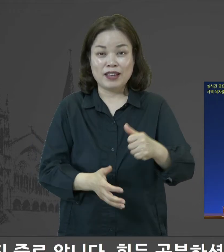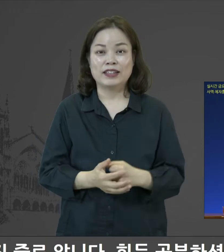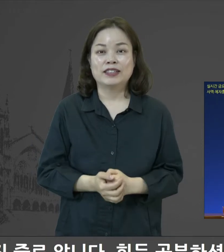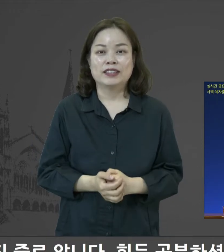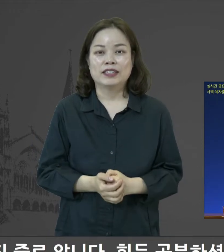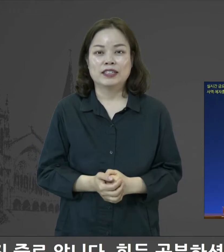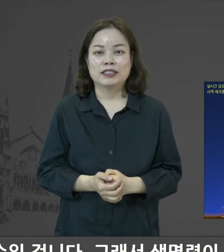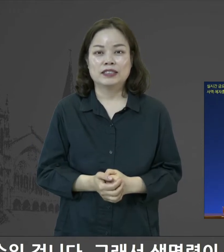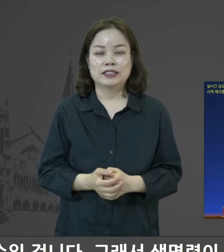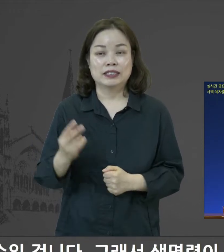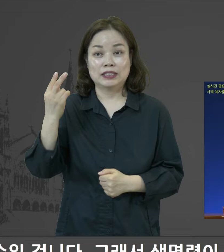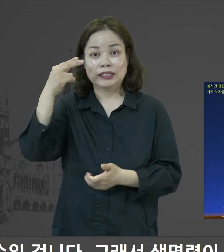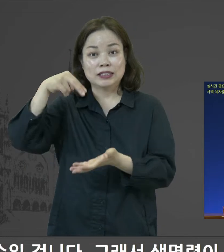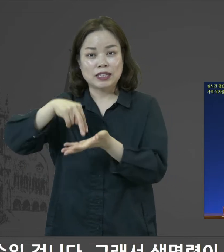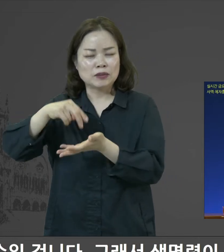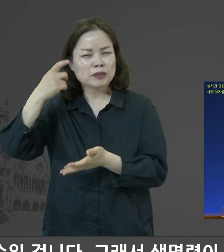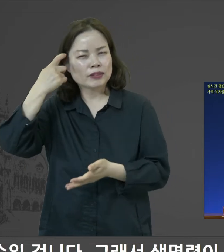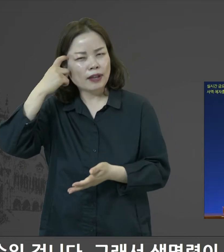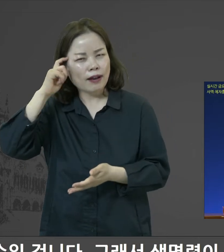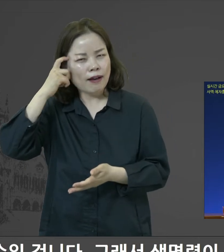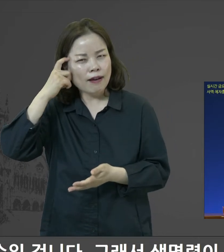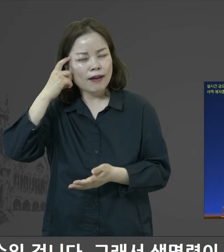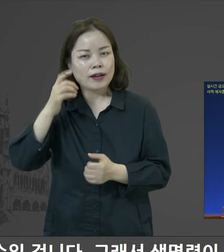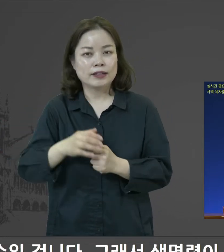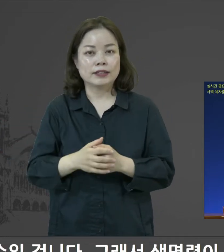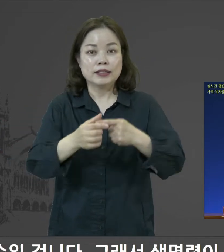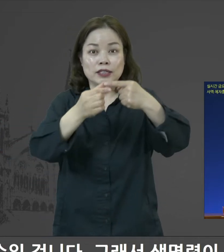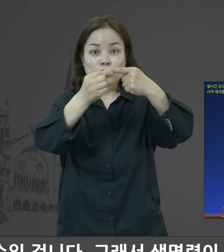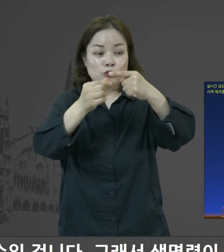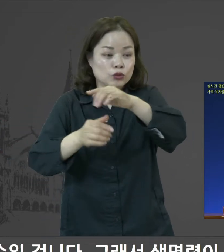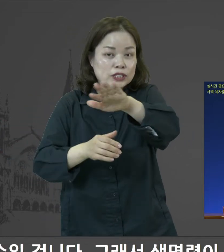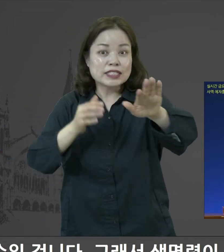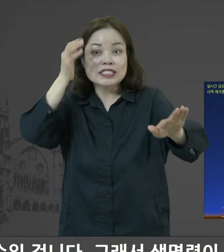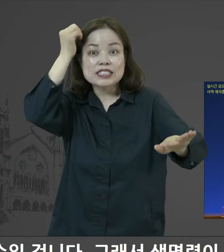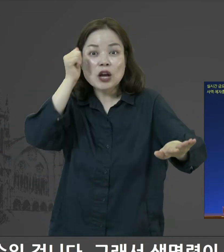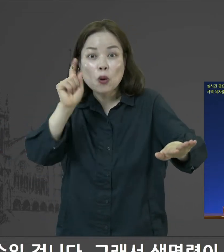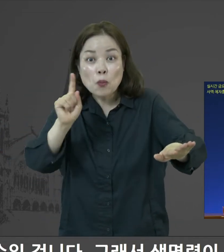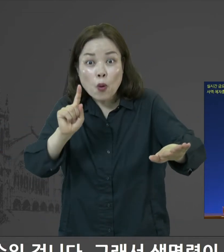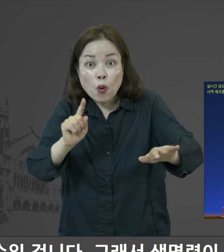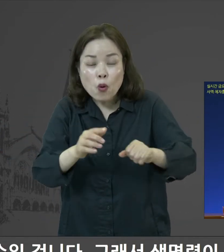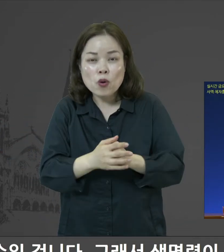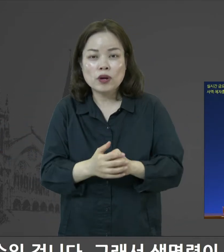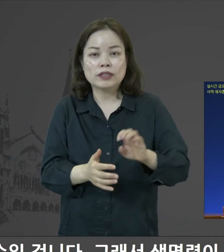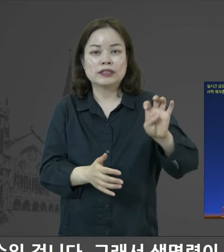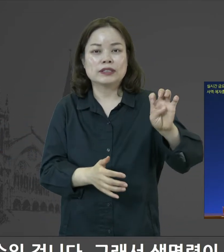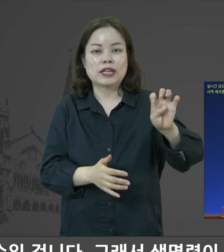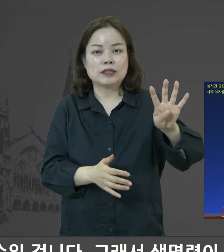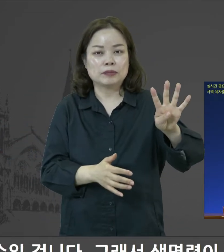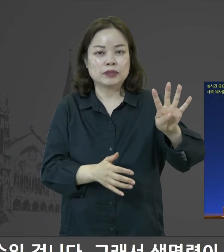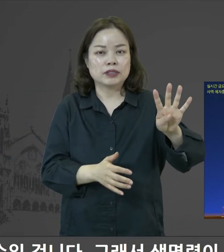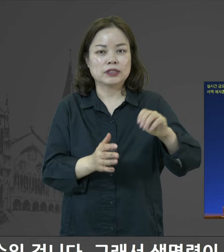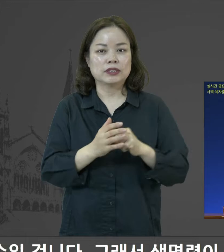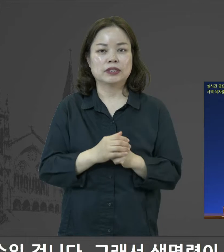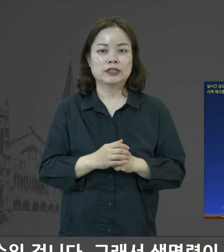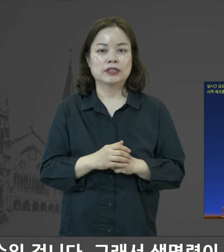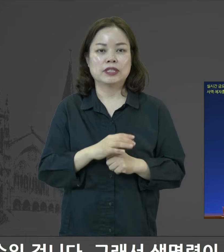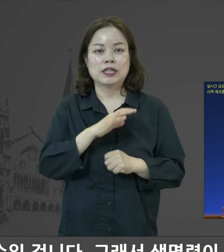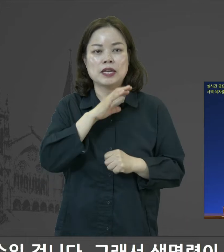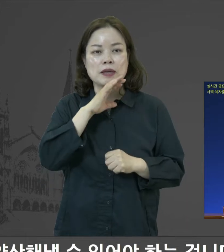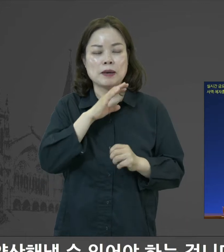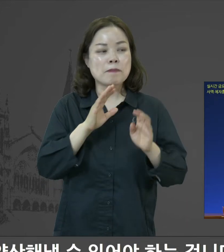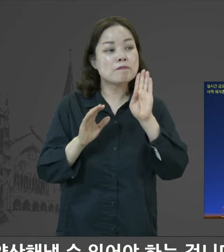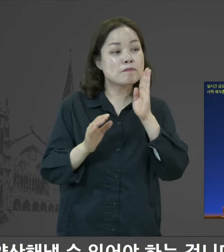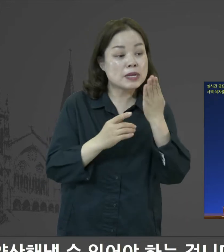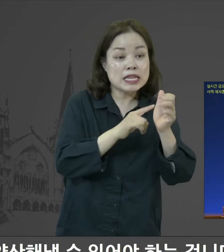오늘 이제 그 관점에서 계속 말씀을 보아간다고 그랬습니다. 첫째, 우리가 기억해야 될 것, 44절, 빌립은 안드레와